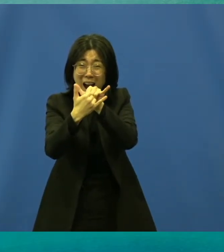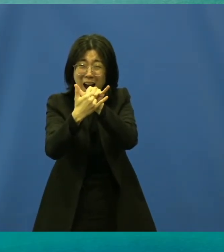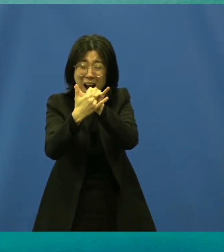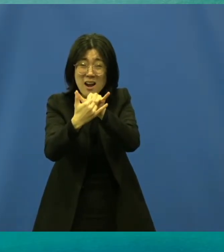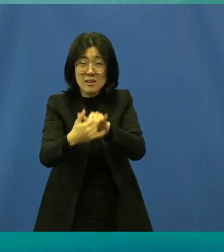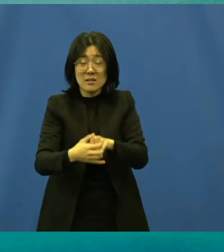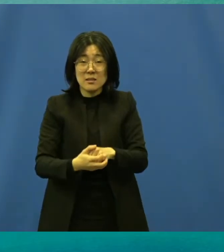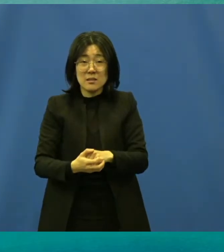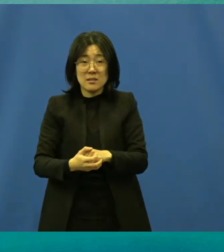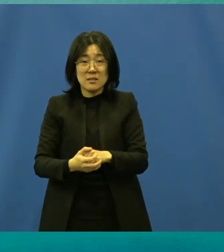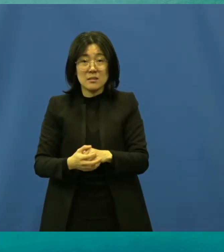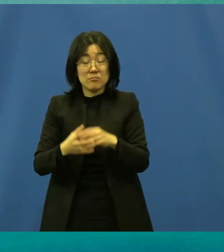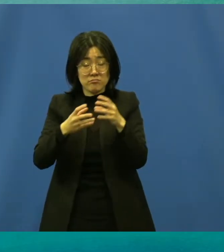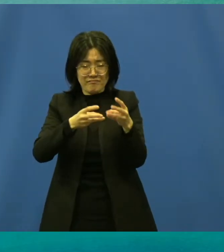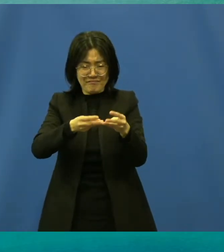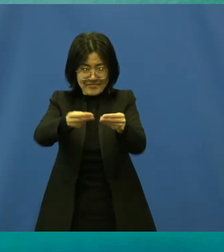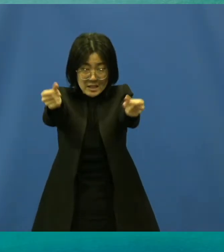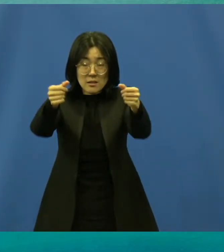쓰러져 버렸습니다.